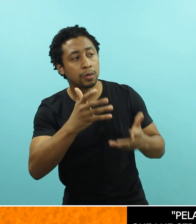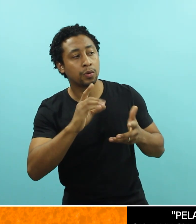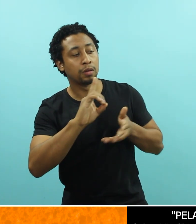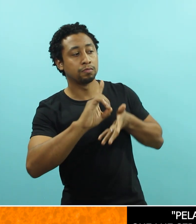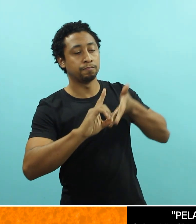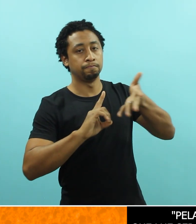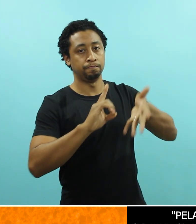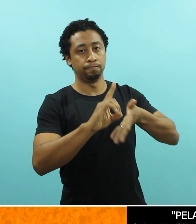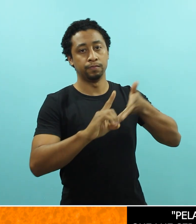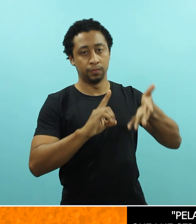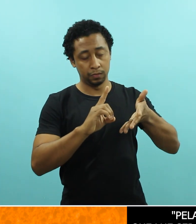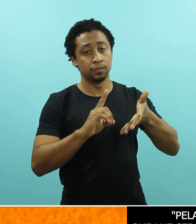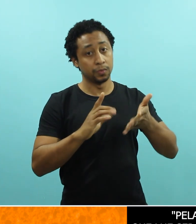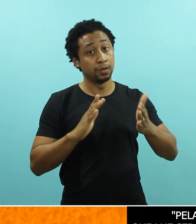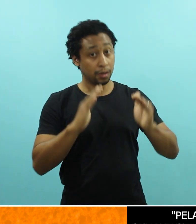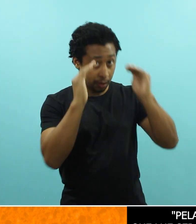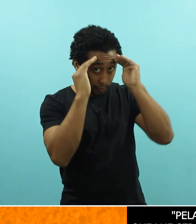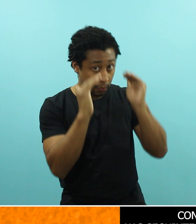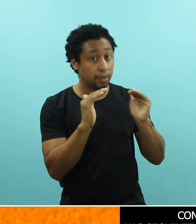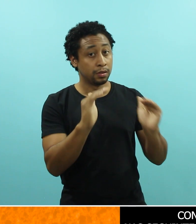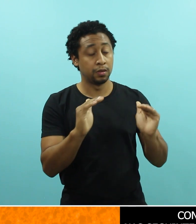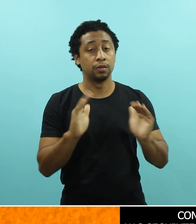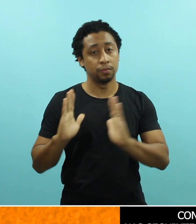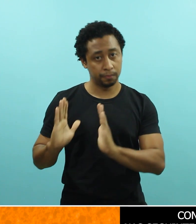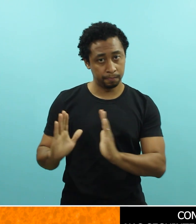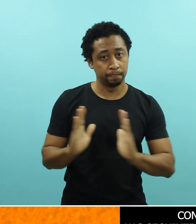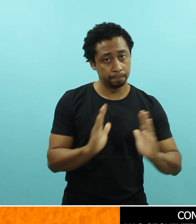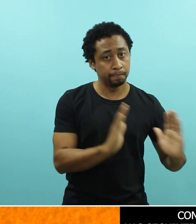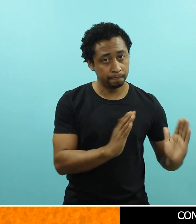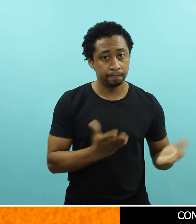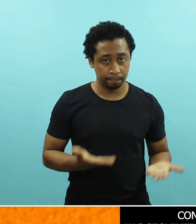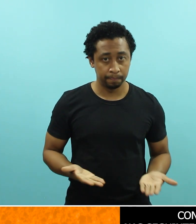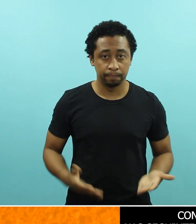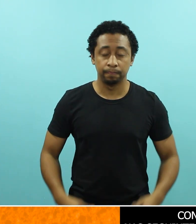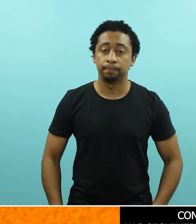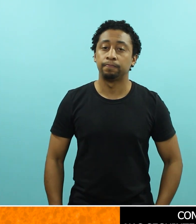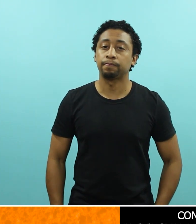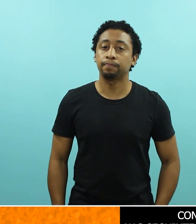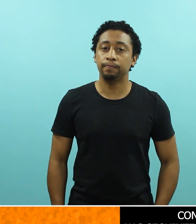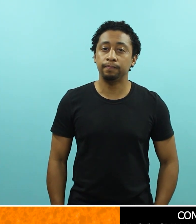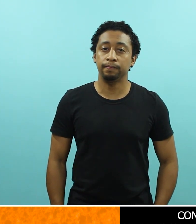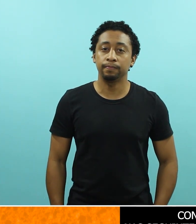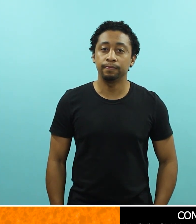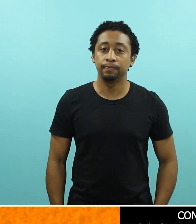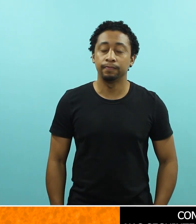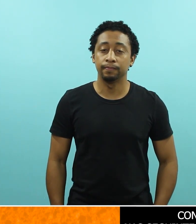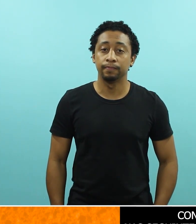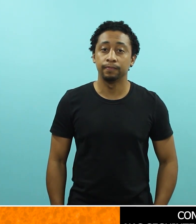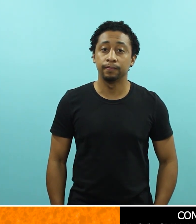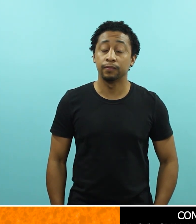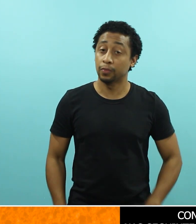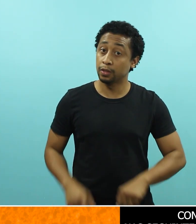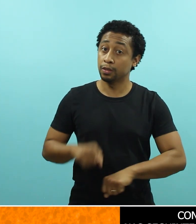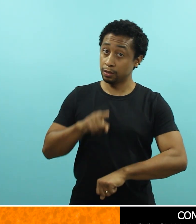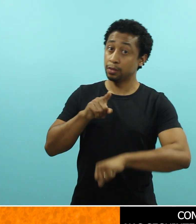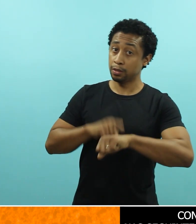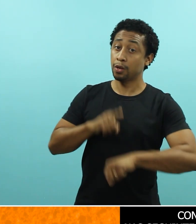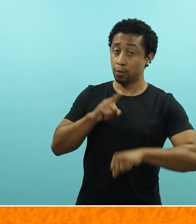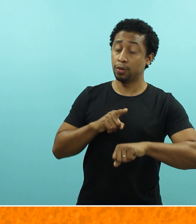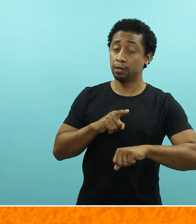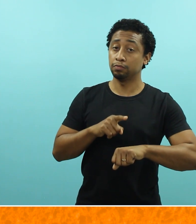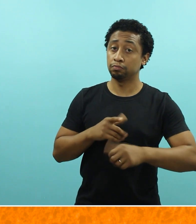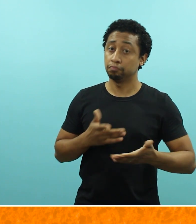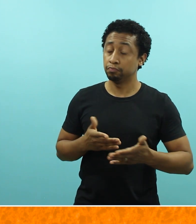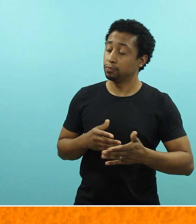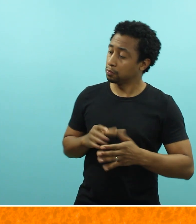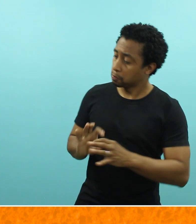ordem, que lhe será imediatamente concedida nas seguintes circunstâncias: